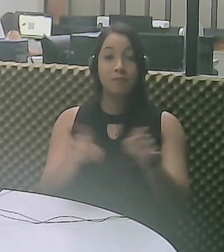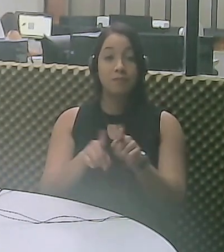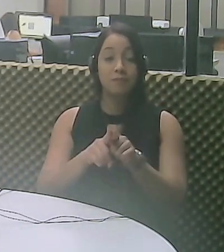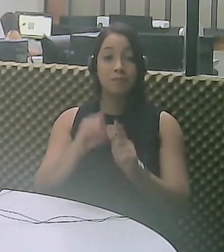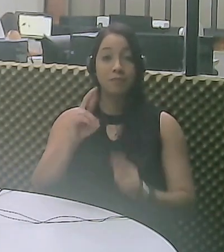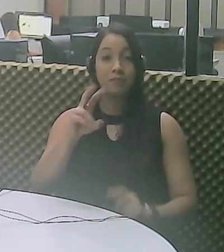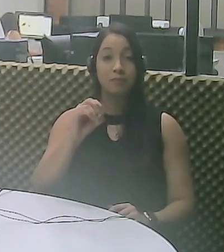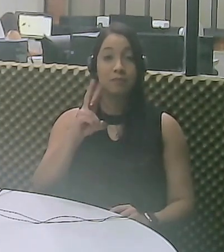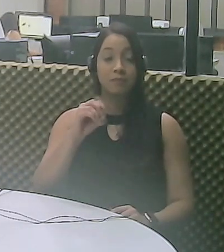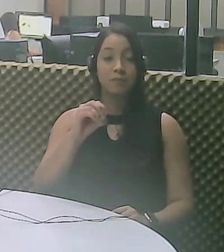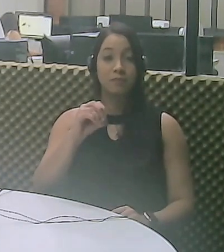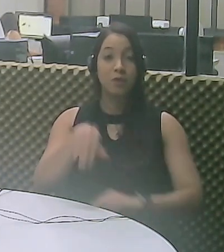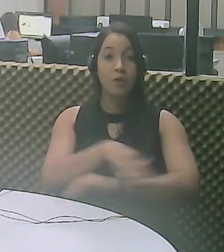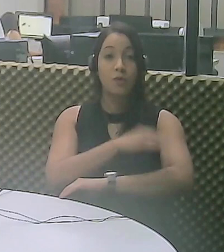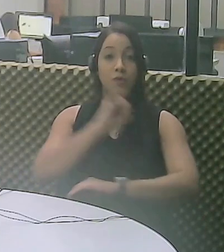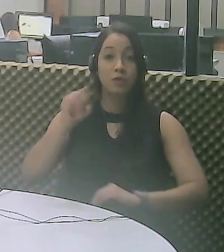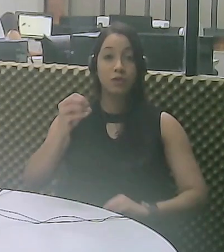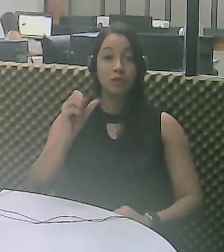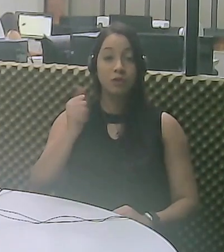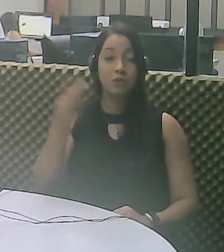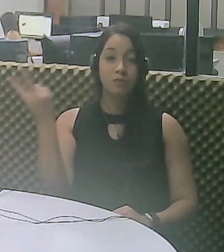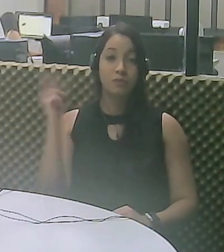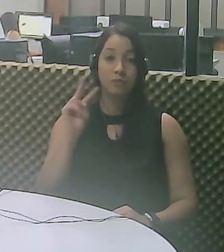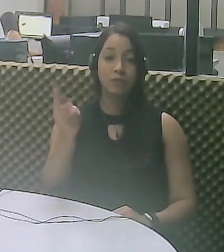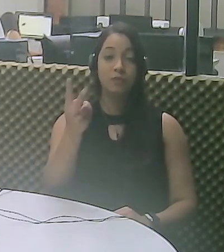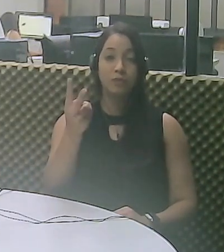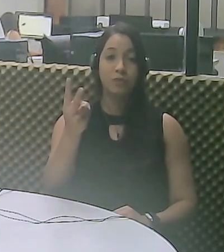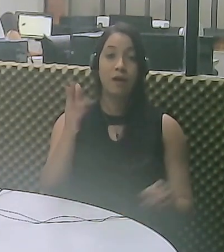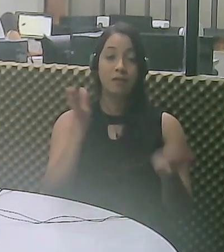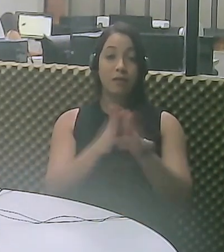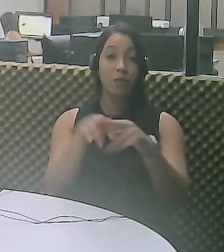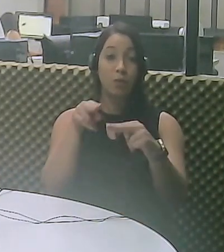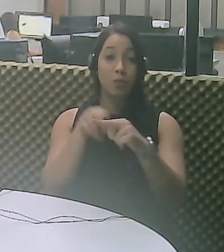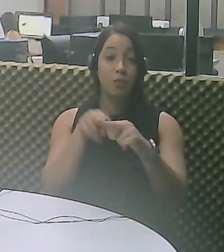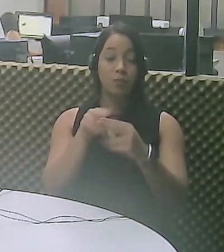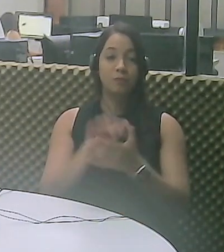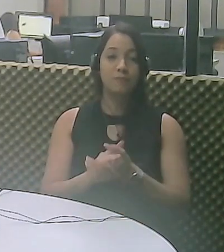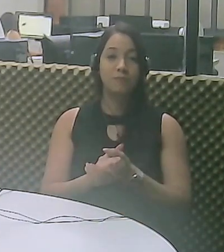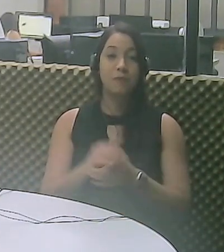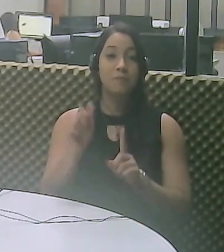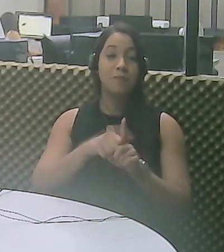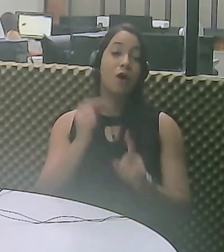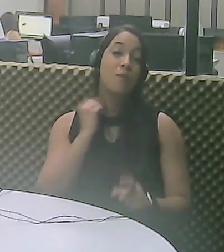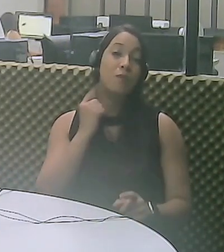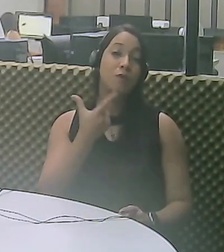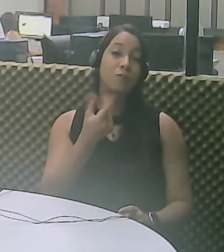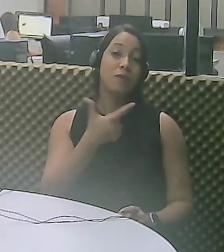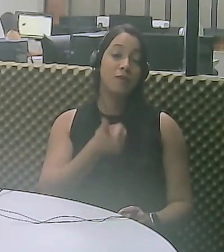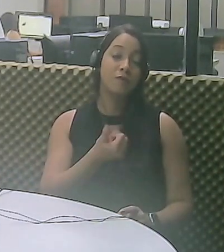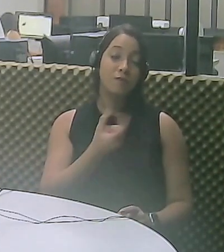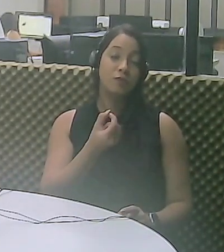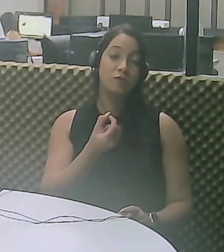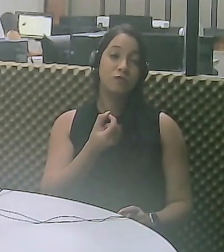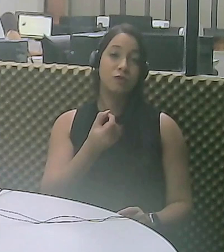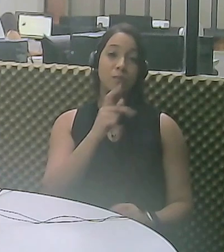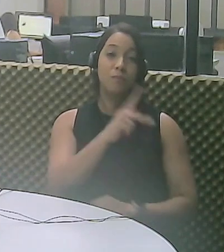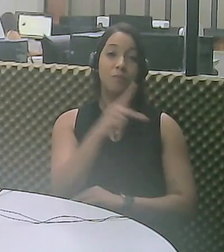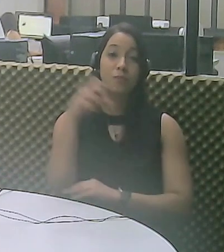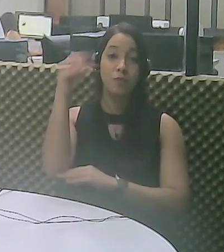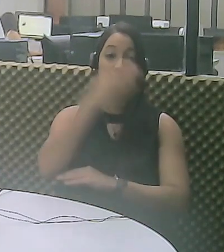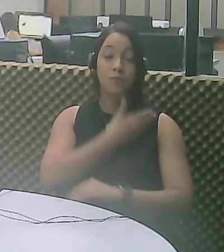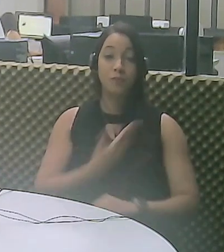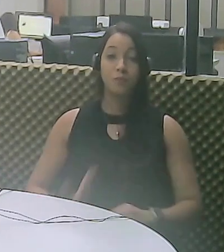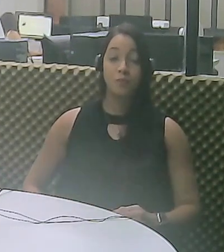da BR-050 na avenida João Naves, saída para Uberaba. Desde maio de 2020, a PPP da Iluminação Pública já